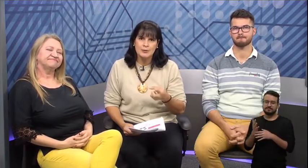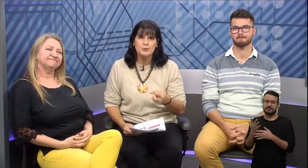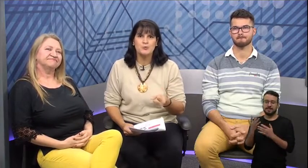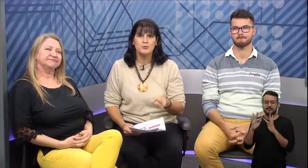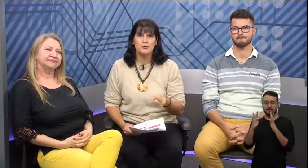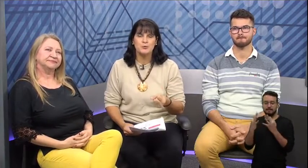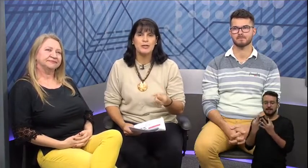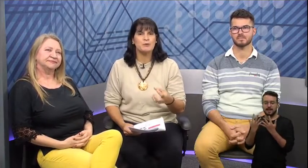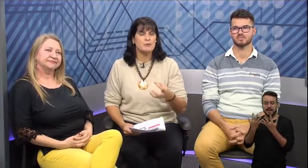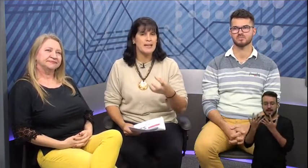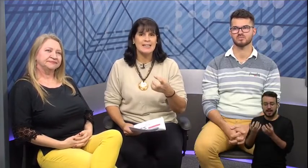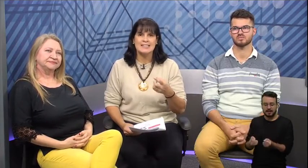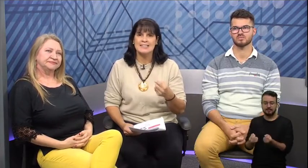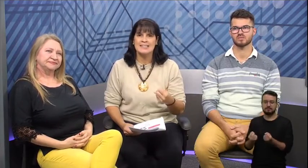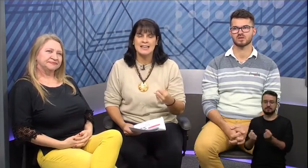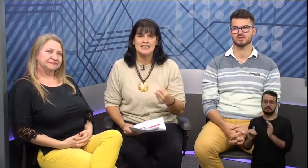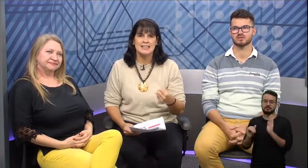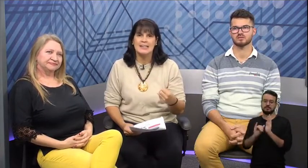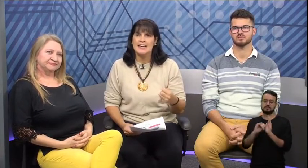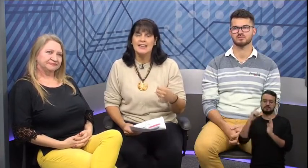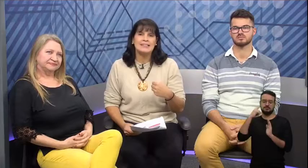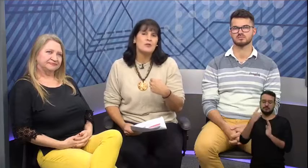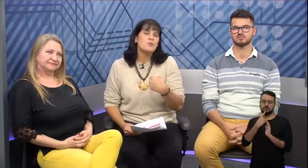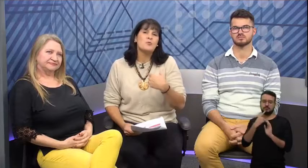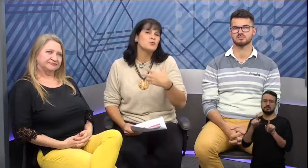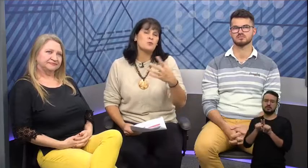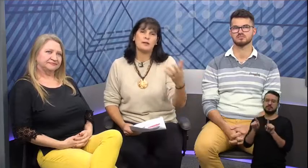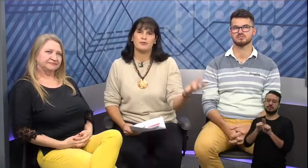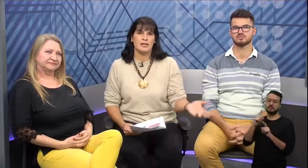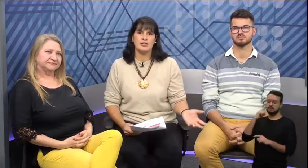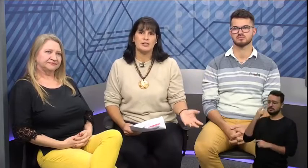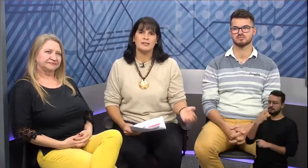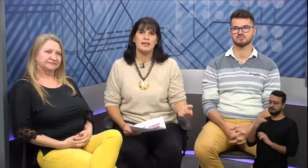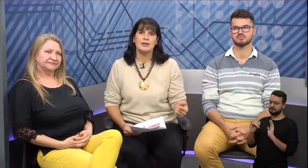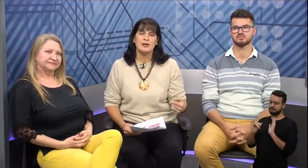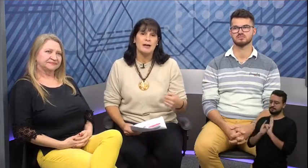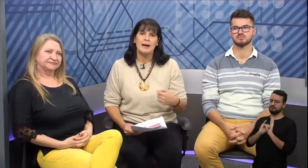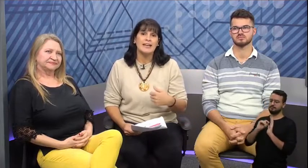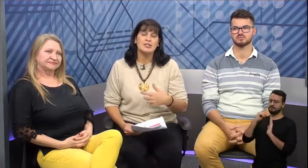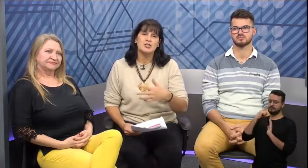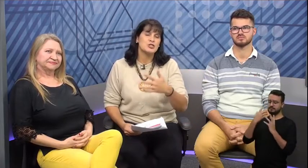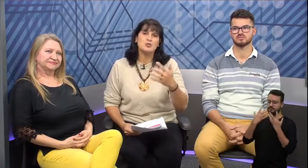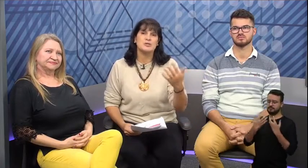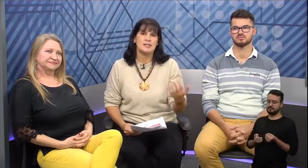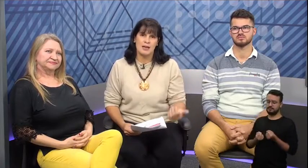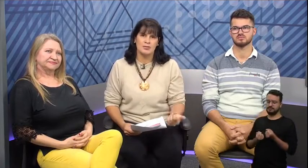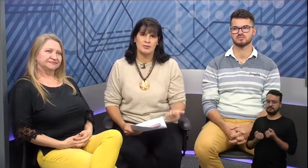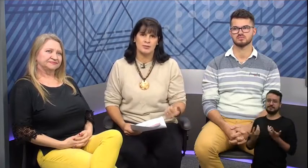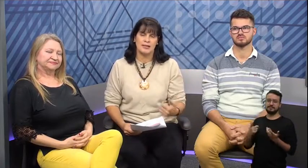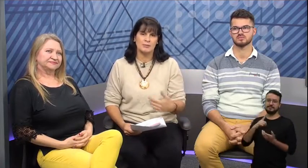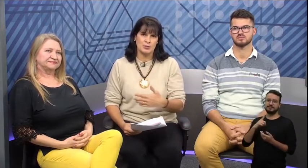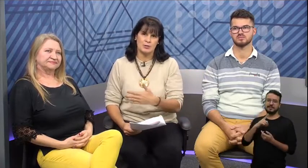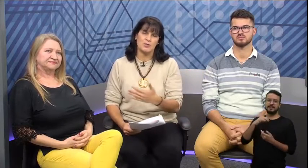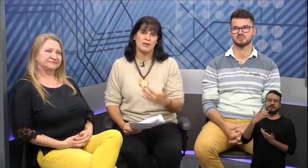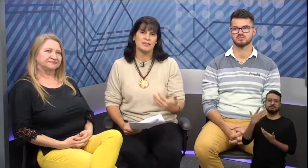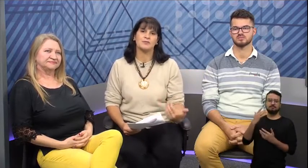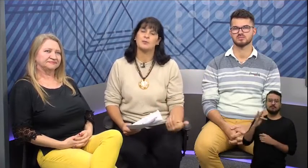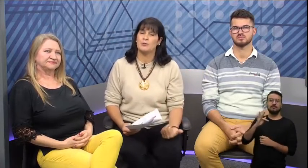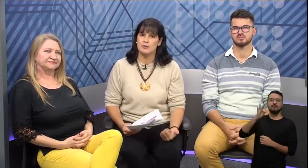o surdo e quando ele se aceita, ele tem um mundo pela frente, ele tem uma garantia de sucesso, né? Depois nós vamos falar da vida profissional